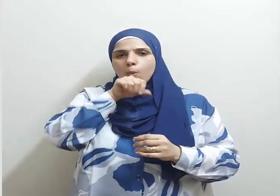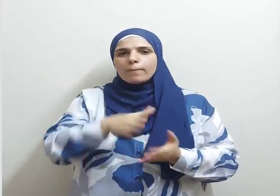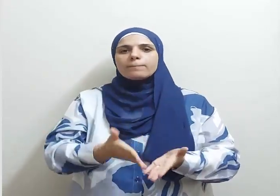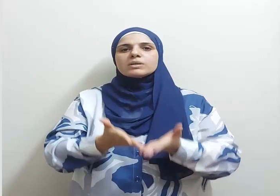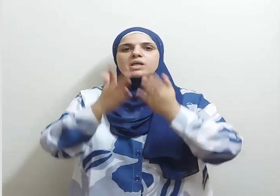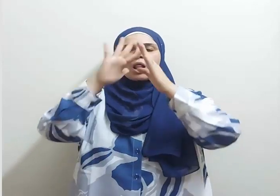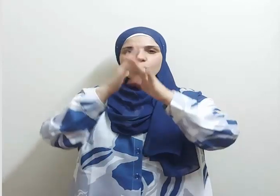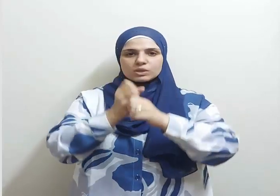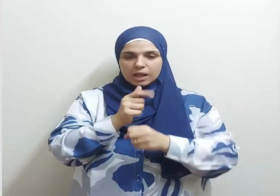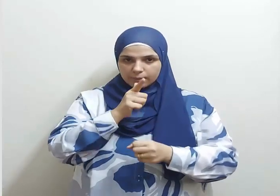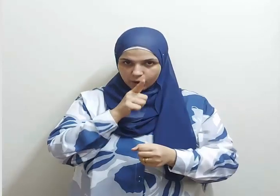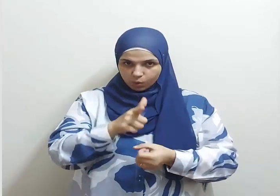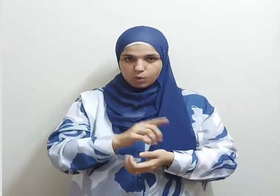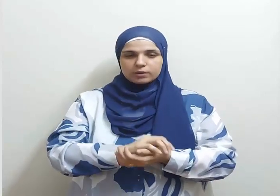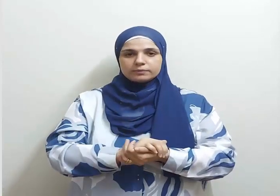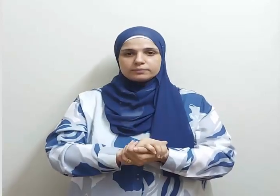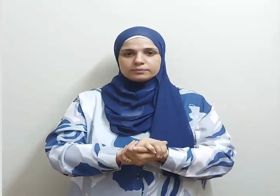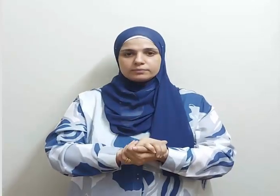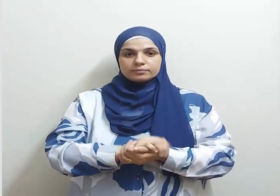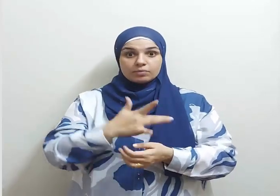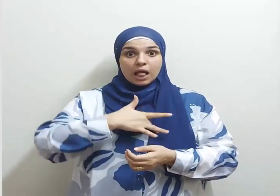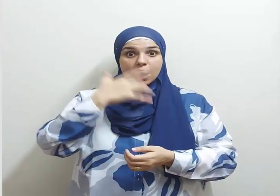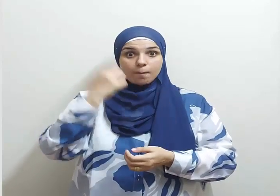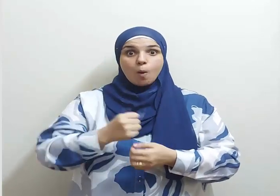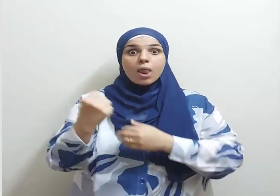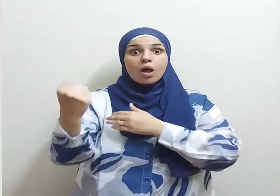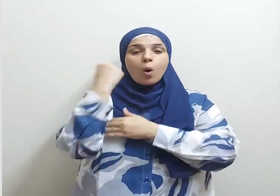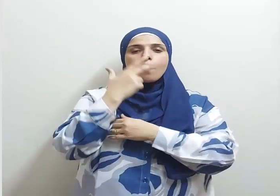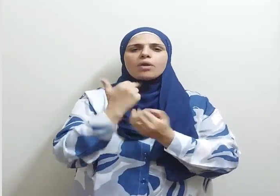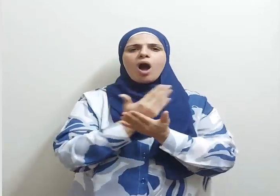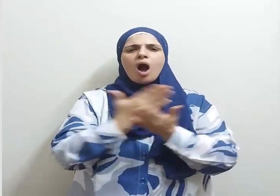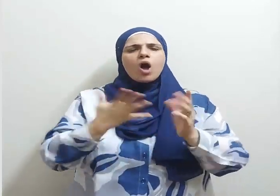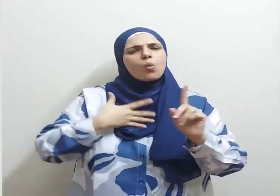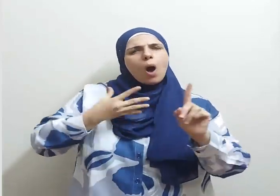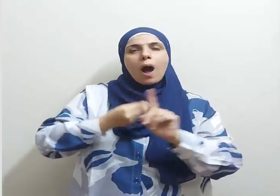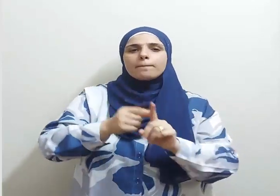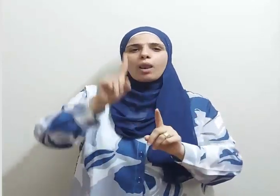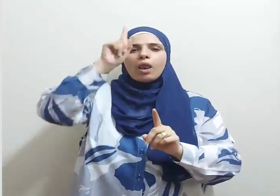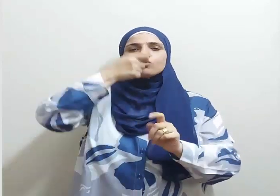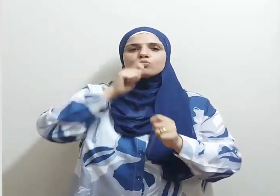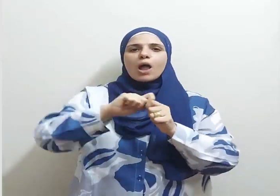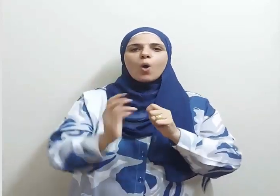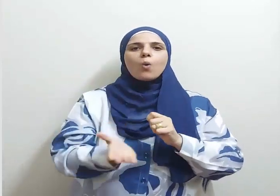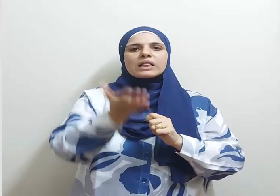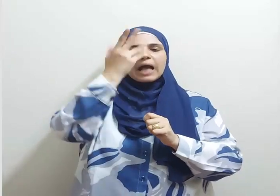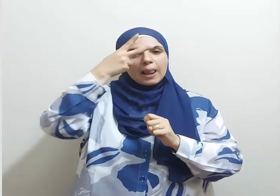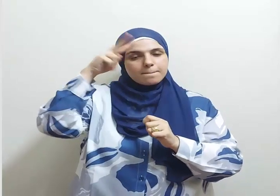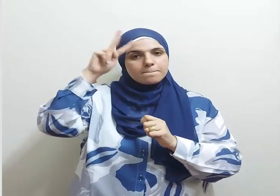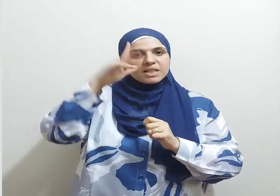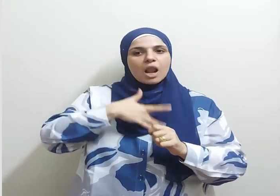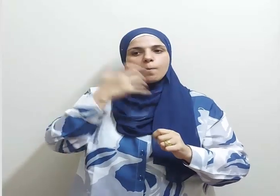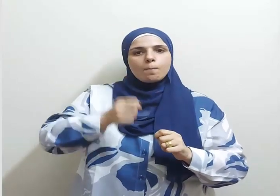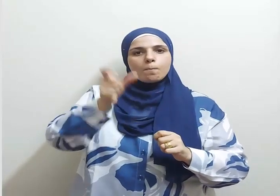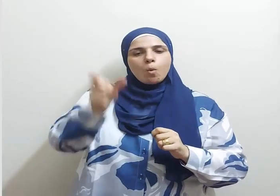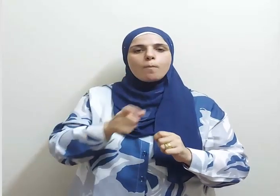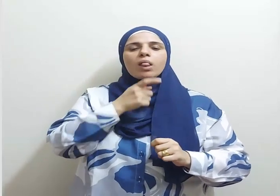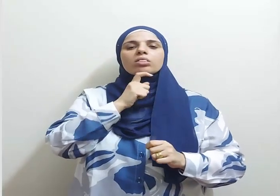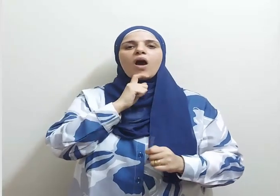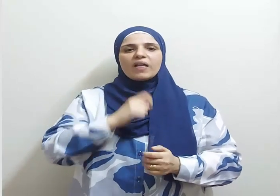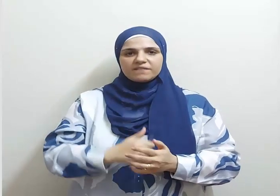الله عليه وسلم المؤمن القوي خير واحب الى الله عز وجل من المؤمن